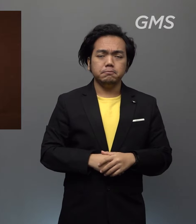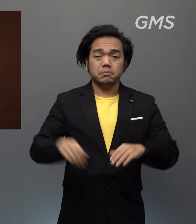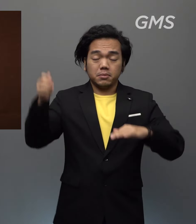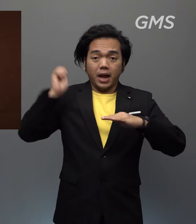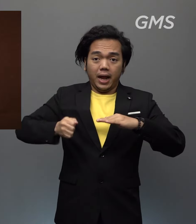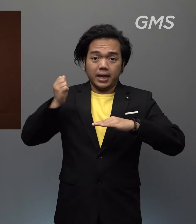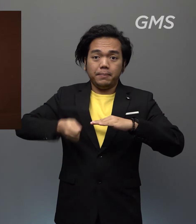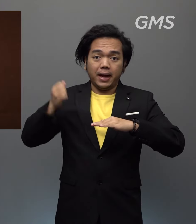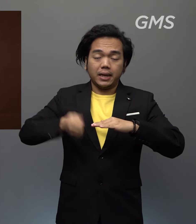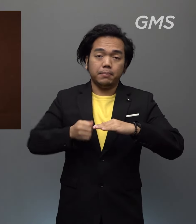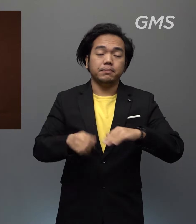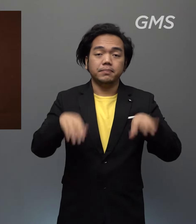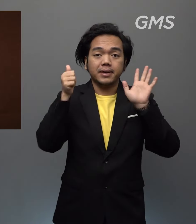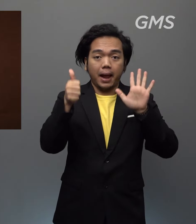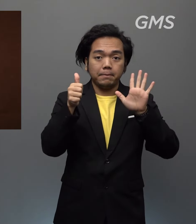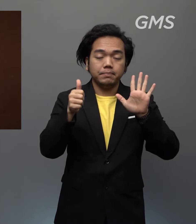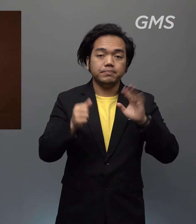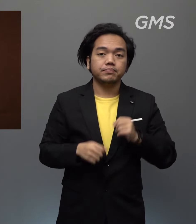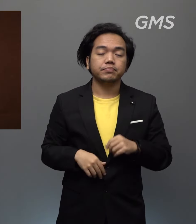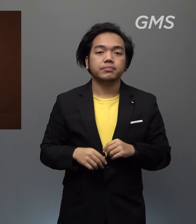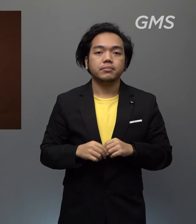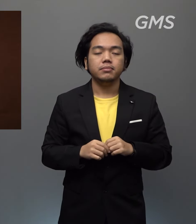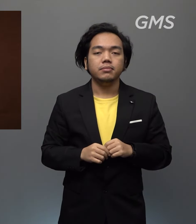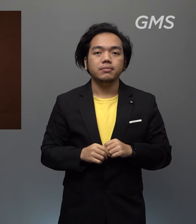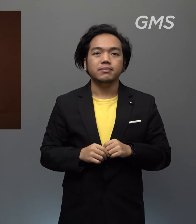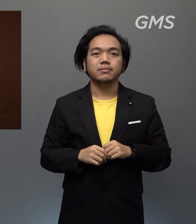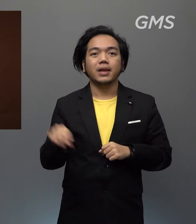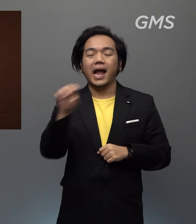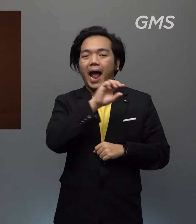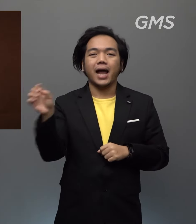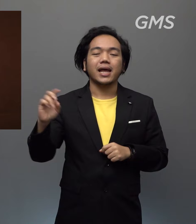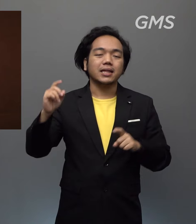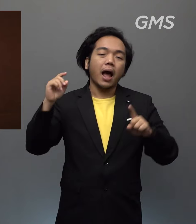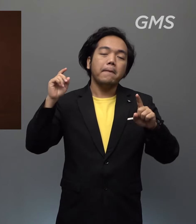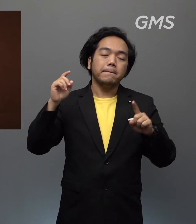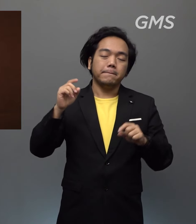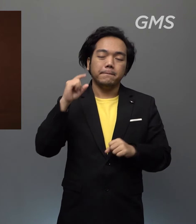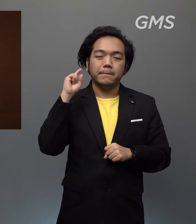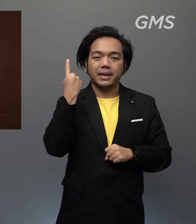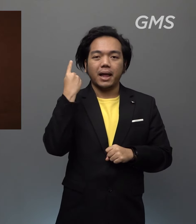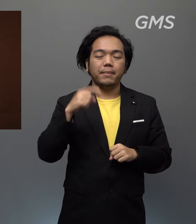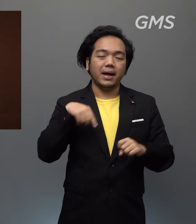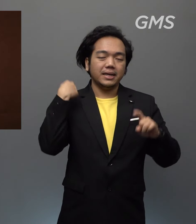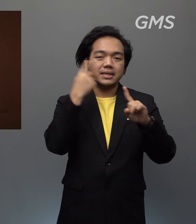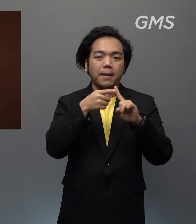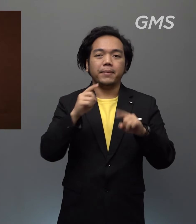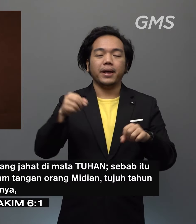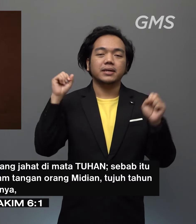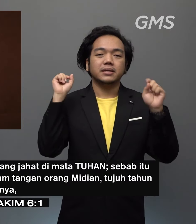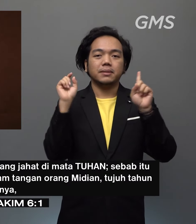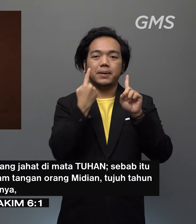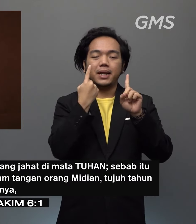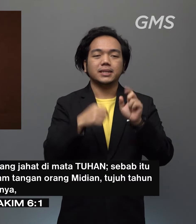pasal yang ke-6, ayat yang pertama sampai dengan ayat yang ke-11. Demikian firman